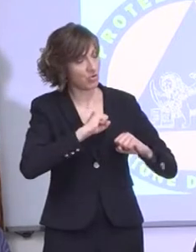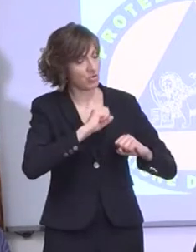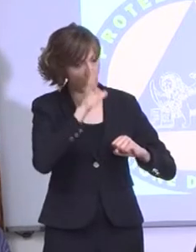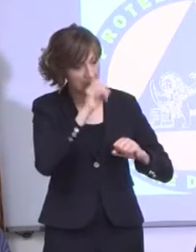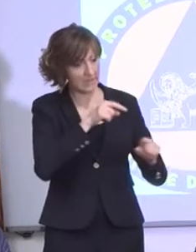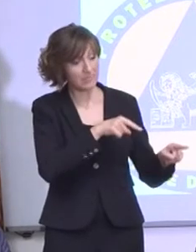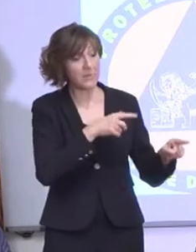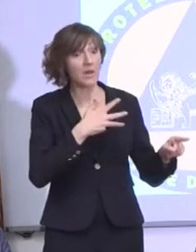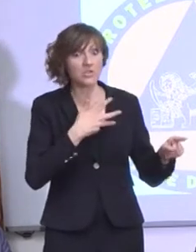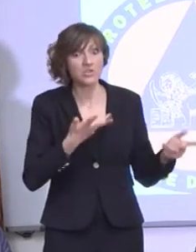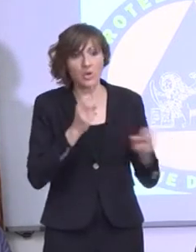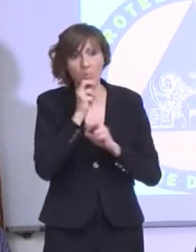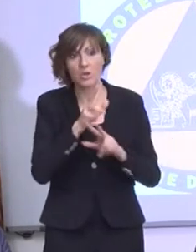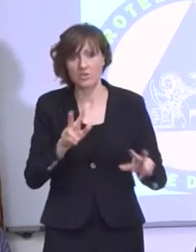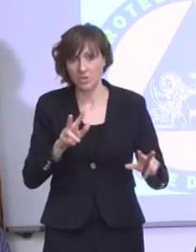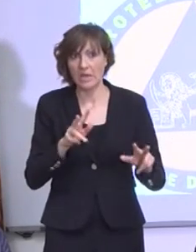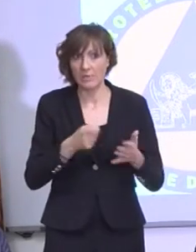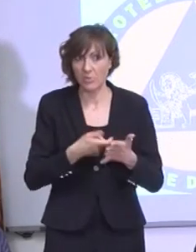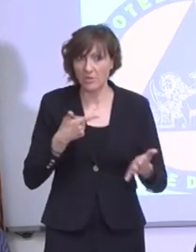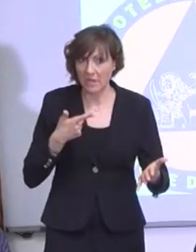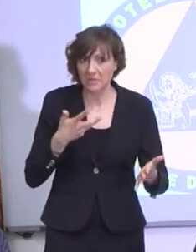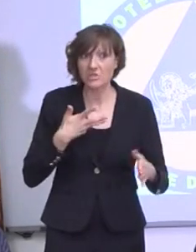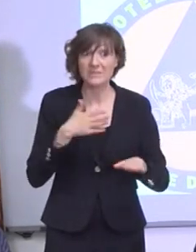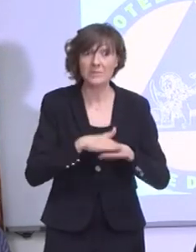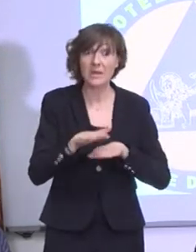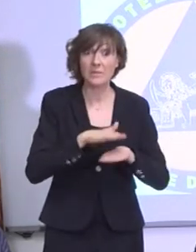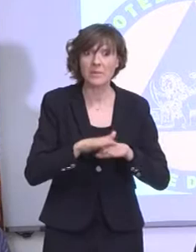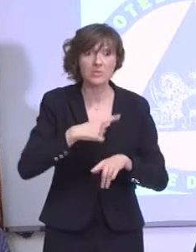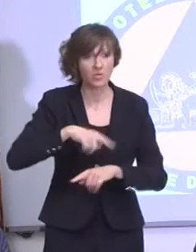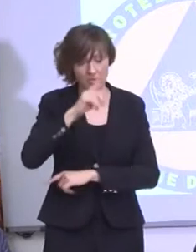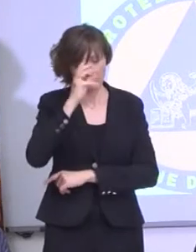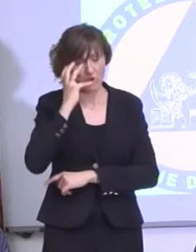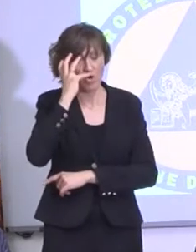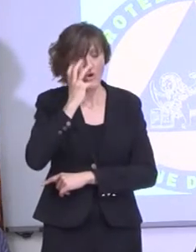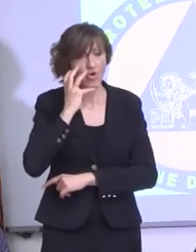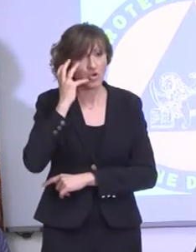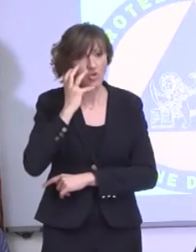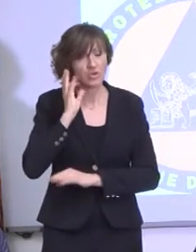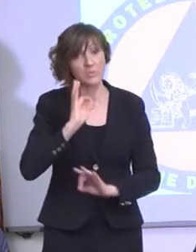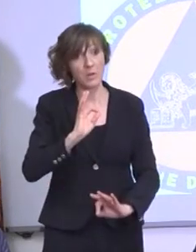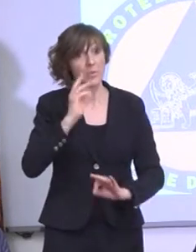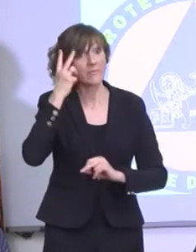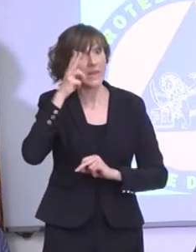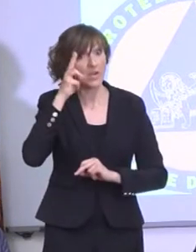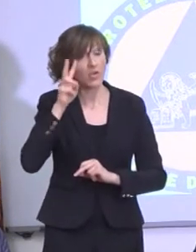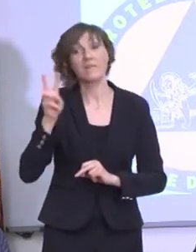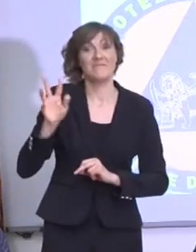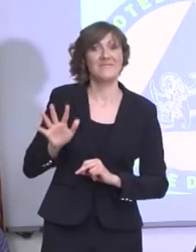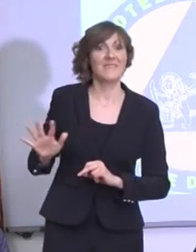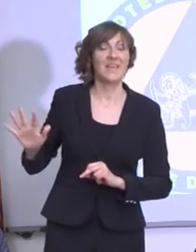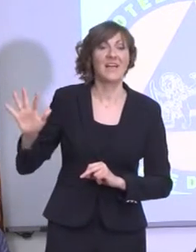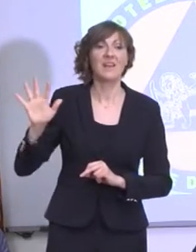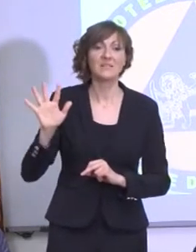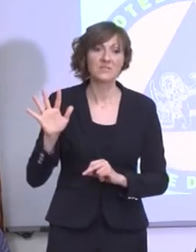oggi c'è una grande comunicazione, nel senso che c'è una sperimentazione e noi siamo onorati che Verona, Veneto,